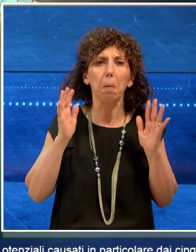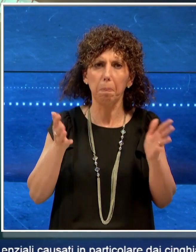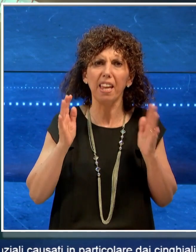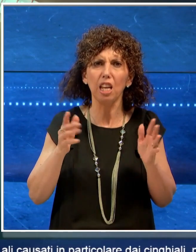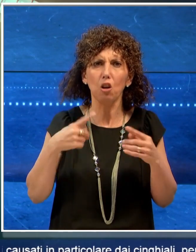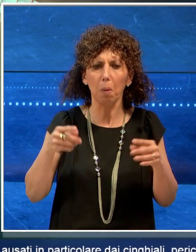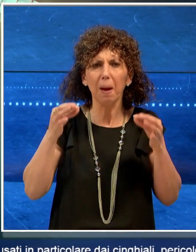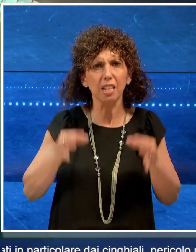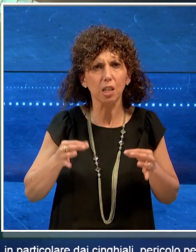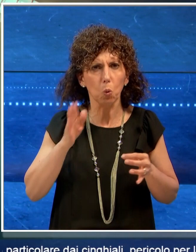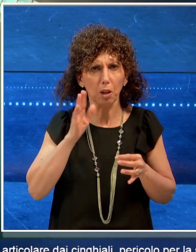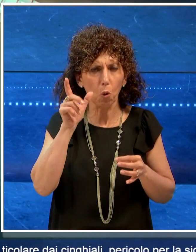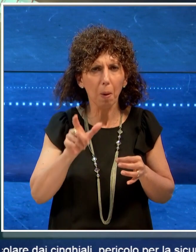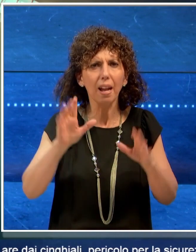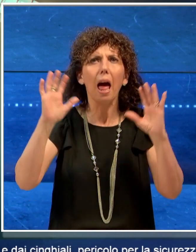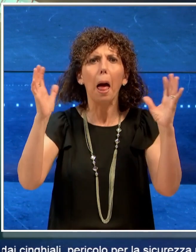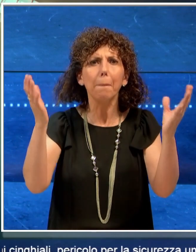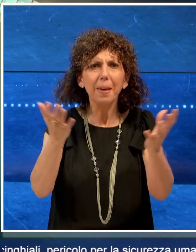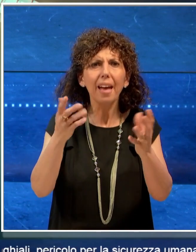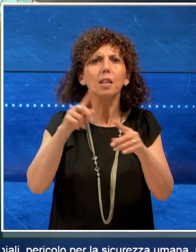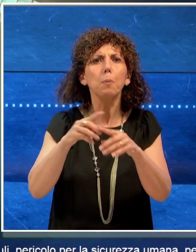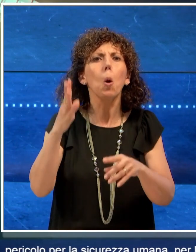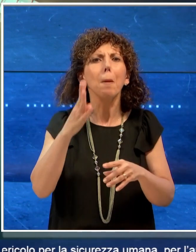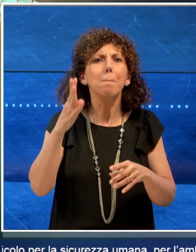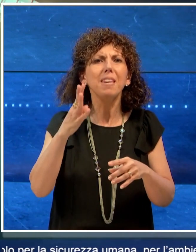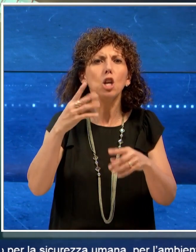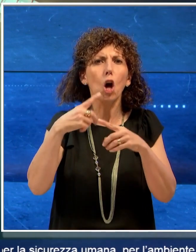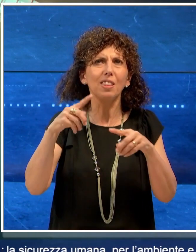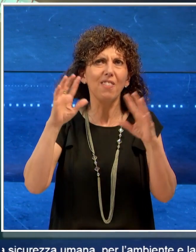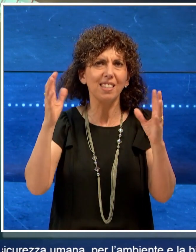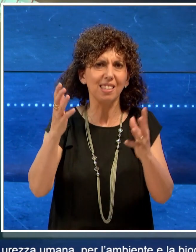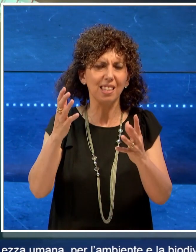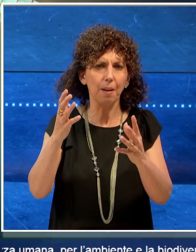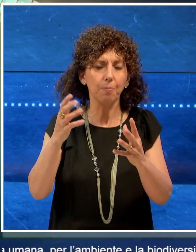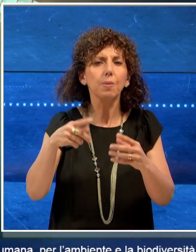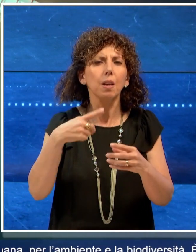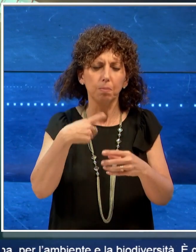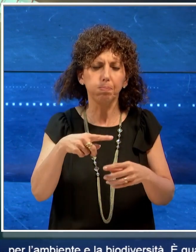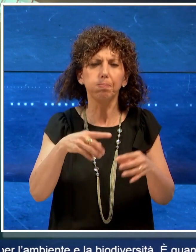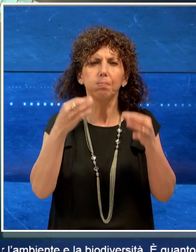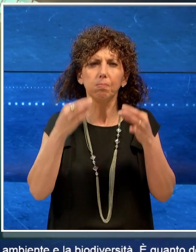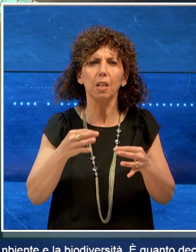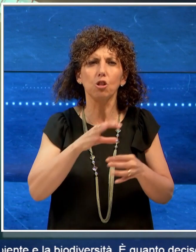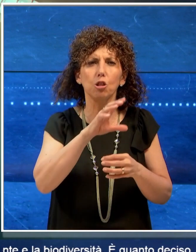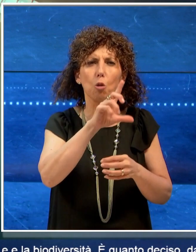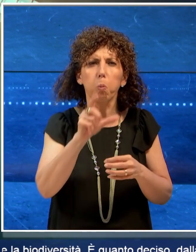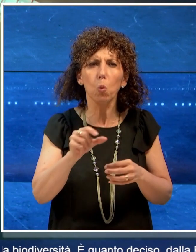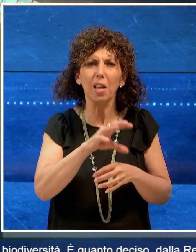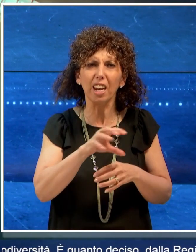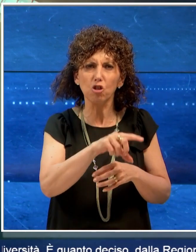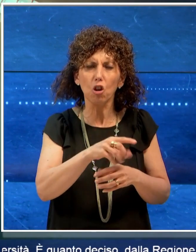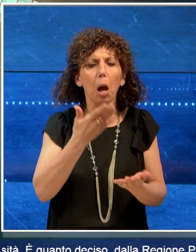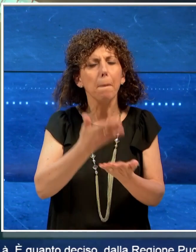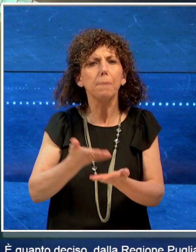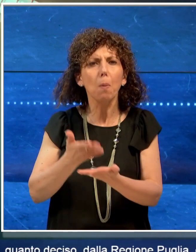umana, per l'ambiente e la biodiversità. E' quanto deciso dalla Regione Puglia su proposta